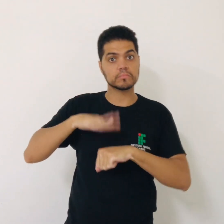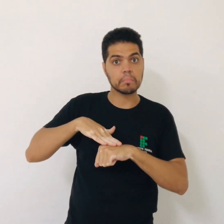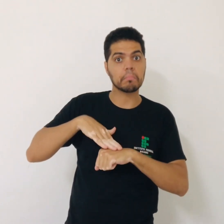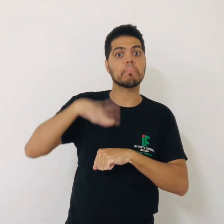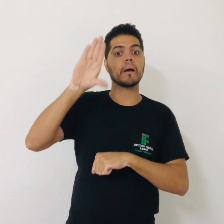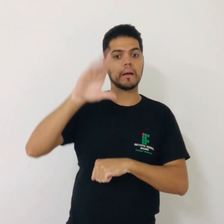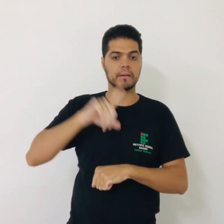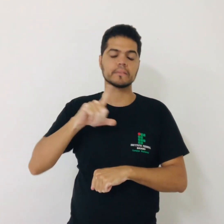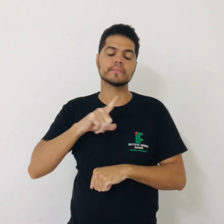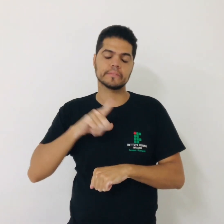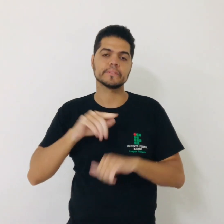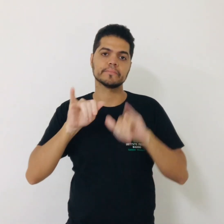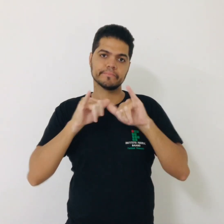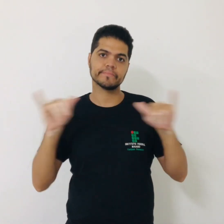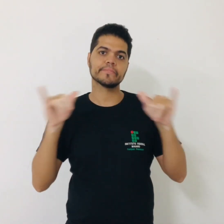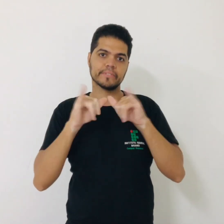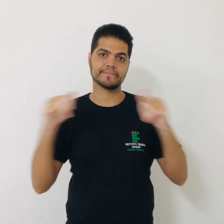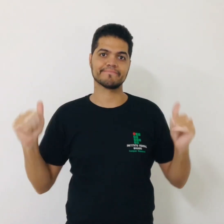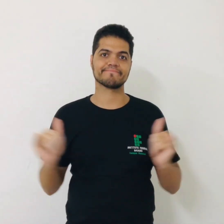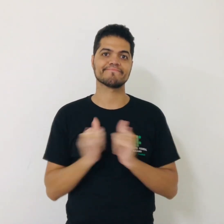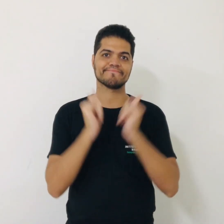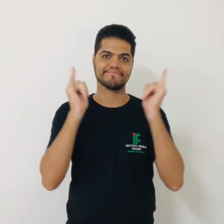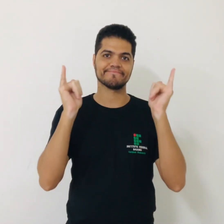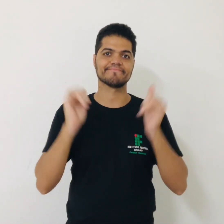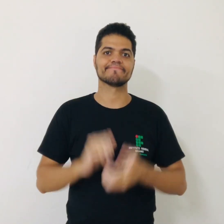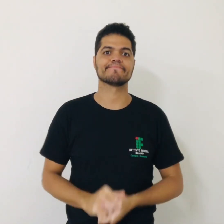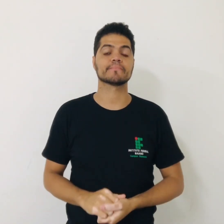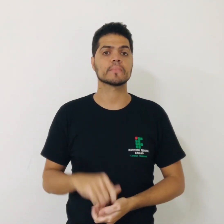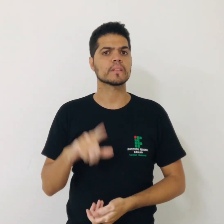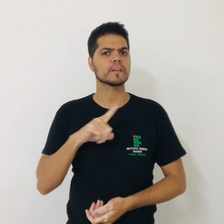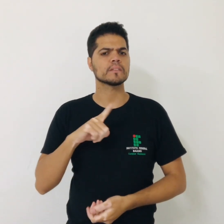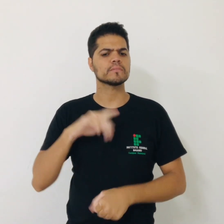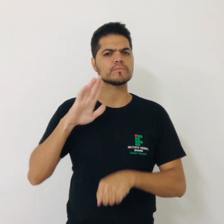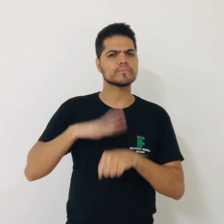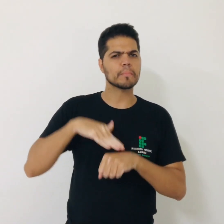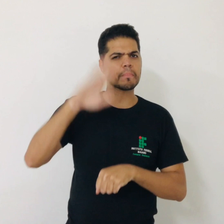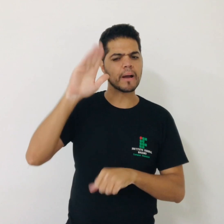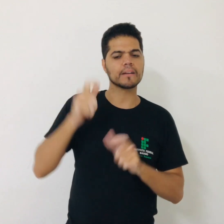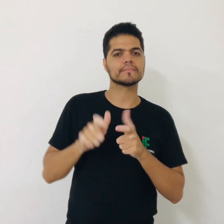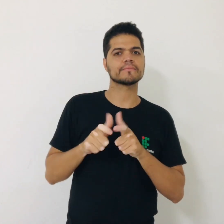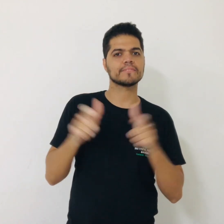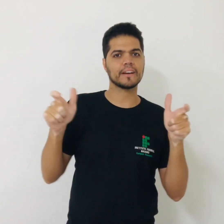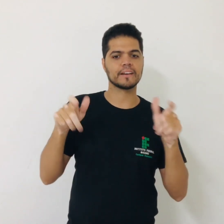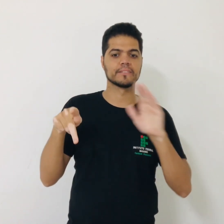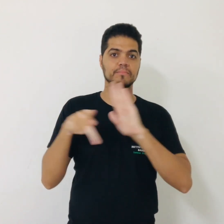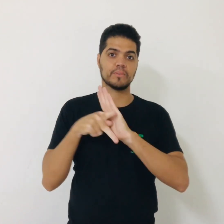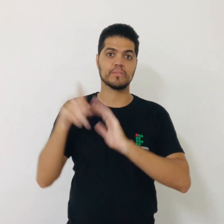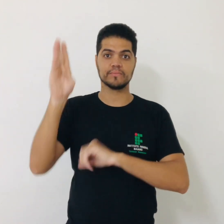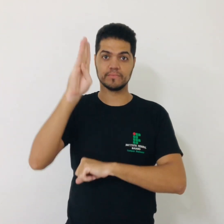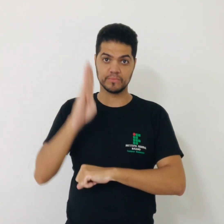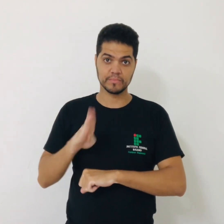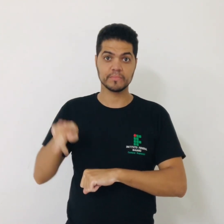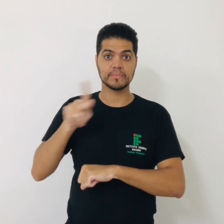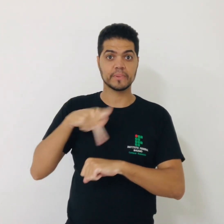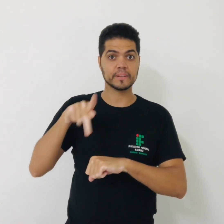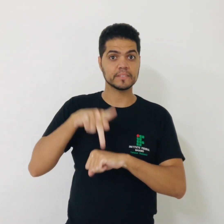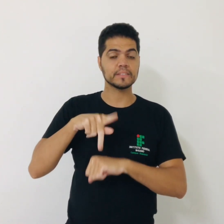Diante da imensa abundância hídrica que o Brasil possui, salvo o sertão nordestino, o país está